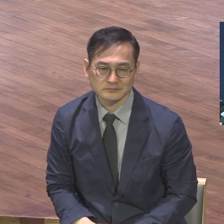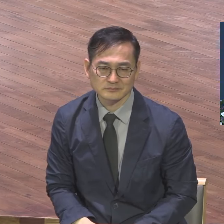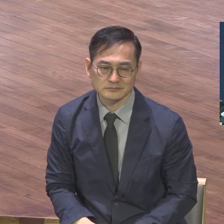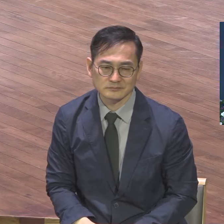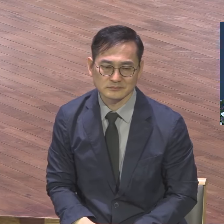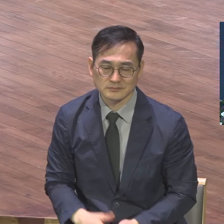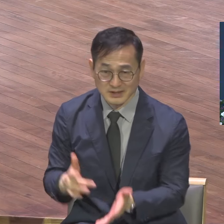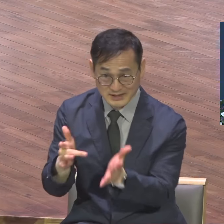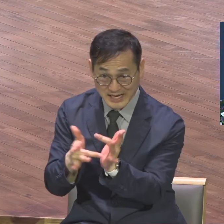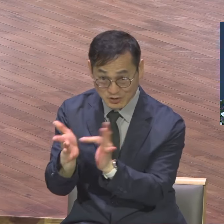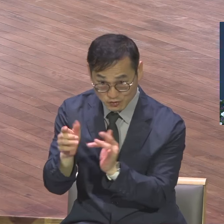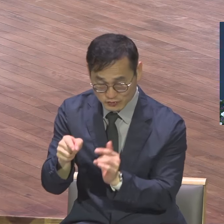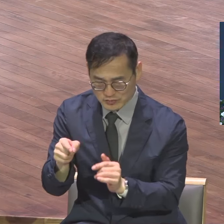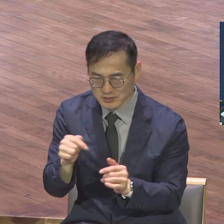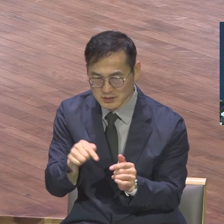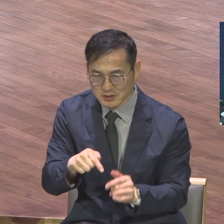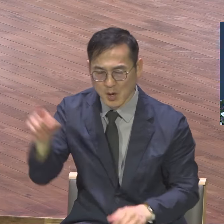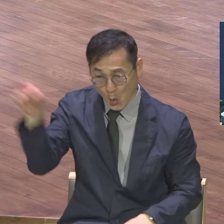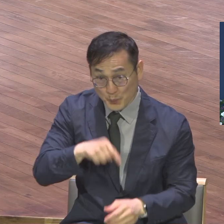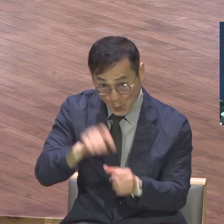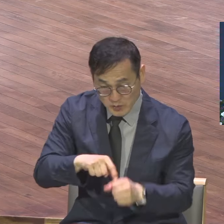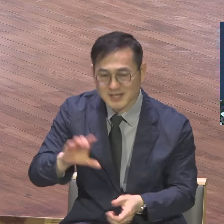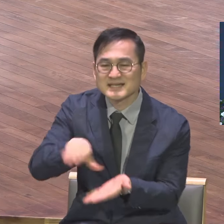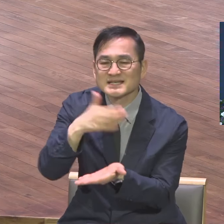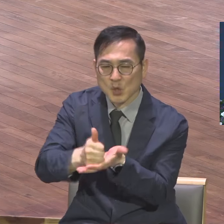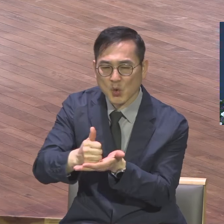이거 잘 알아야 돼요. 예수는